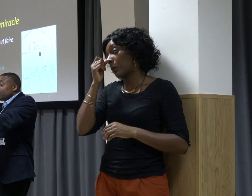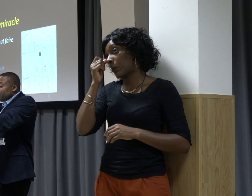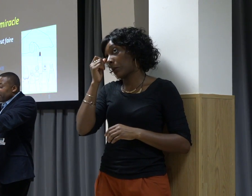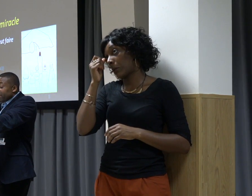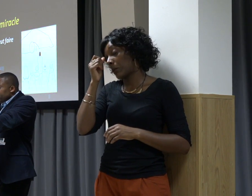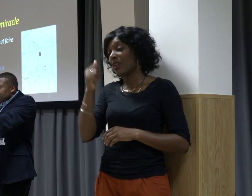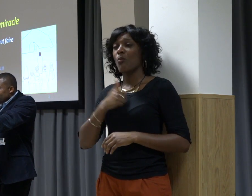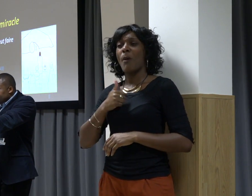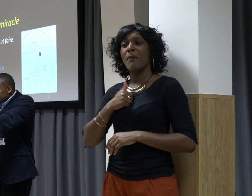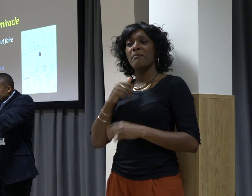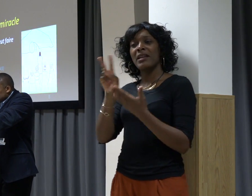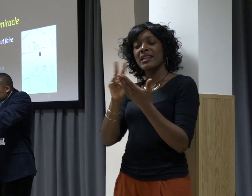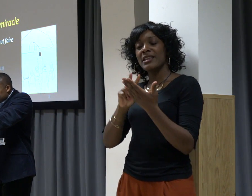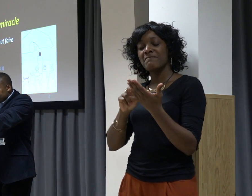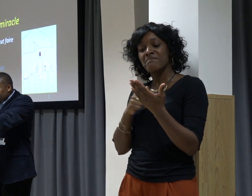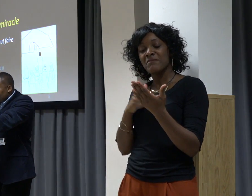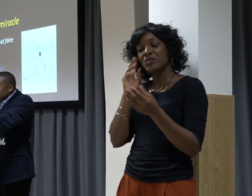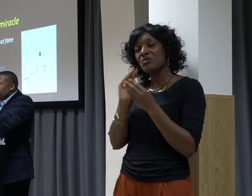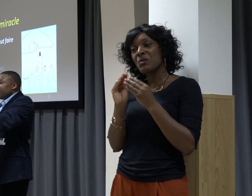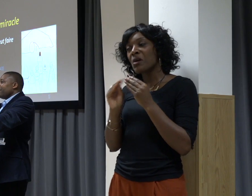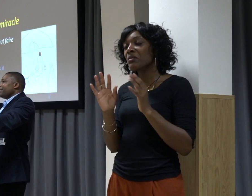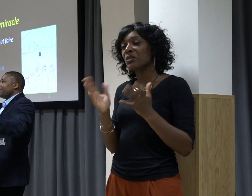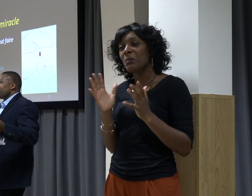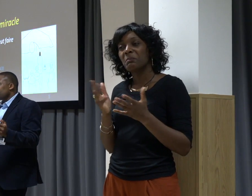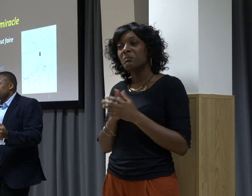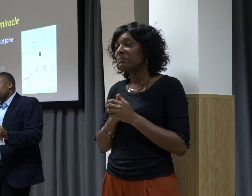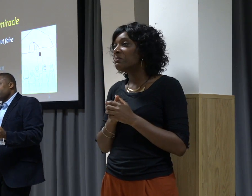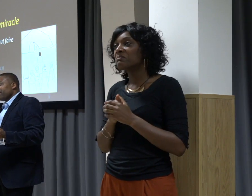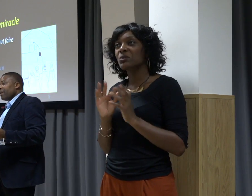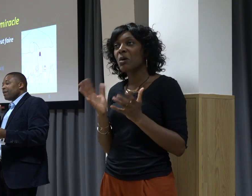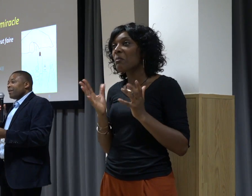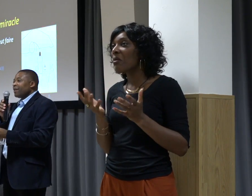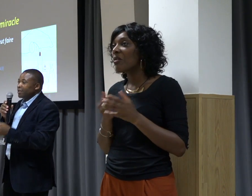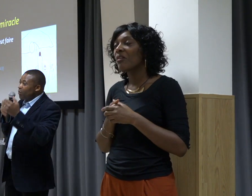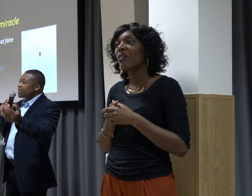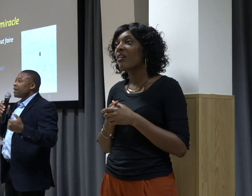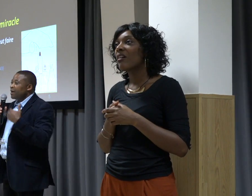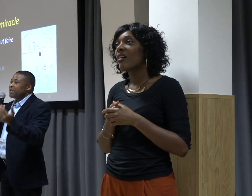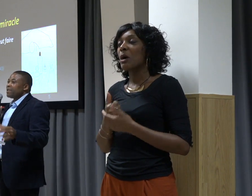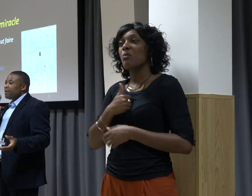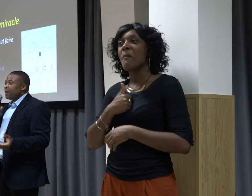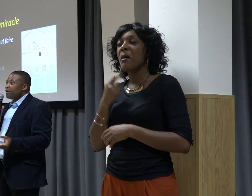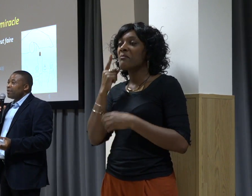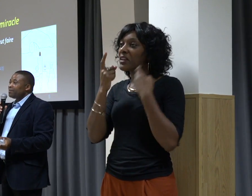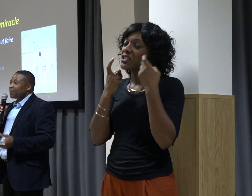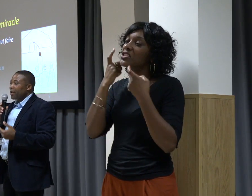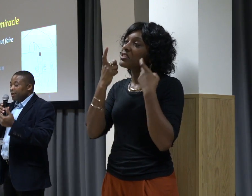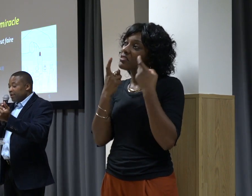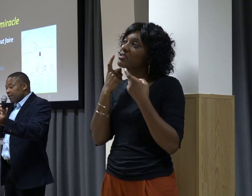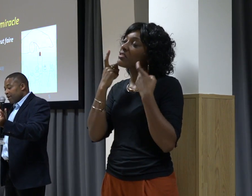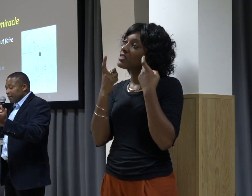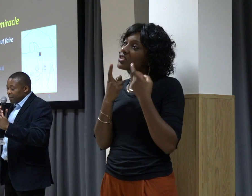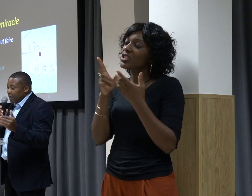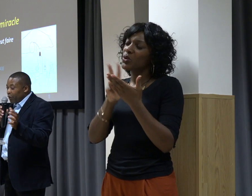Je me suis demandé, mais comment il le fait? Qu'est-ce que Jésus fait? J'ai commencé à méditer ma parole, à